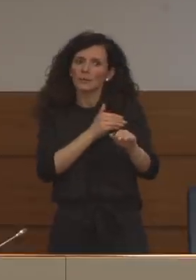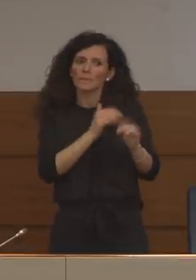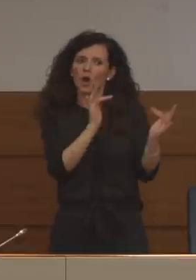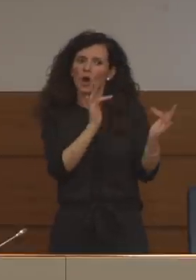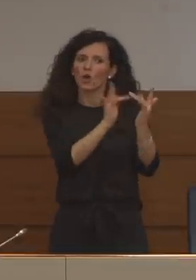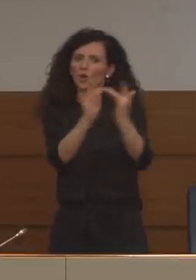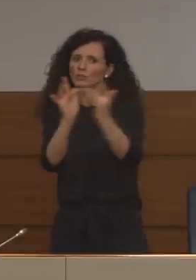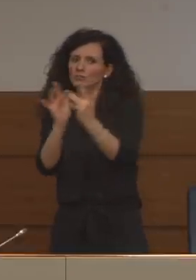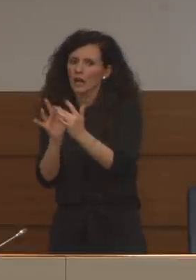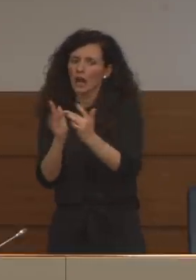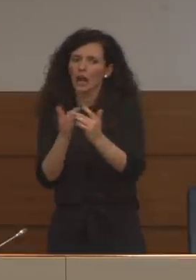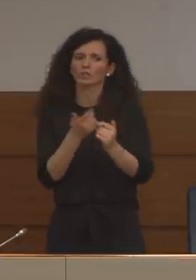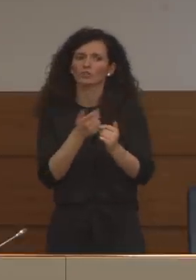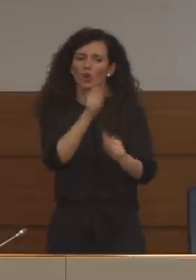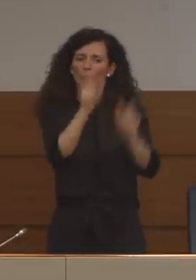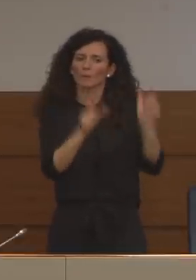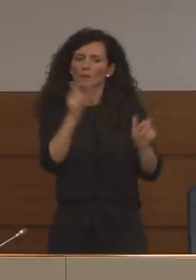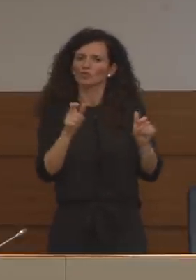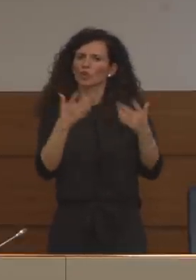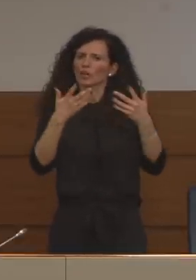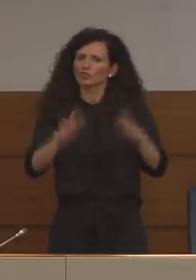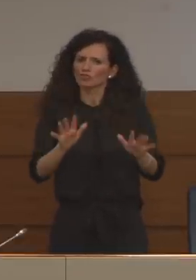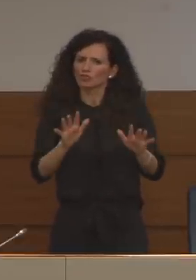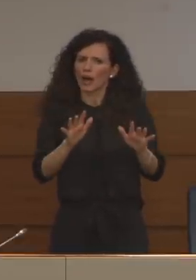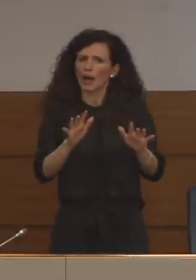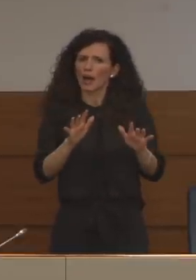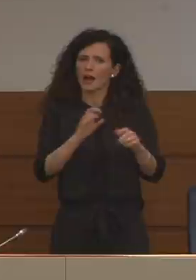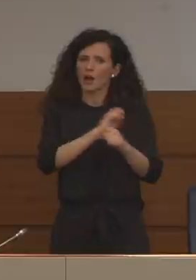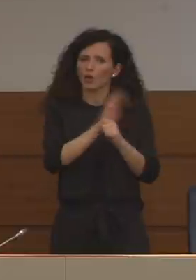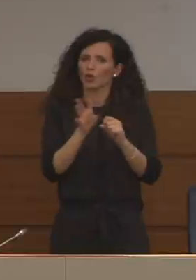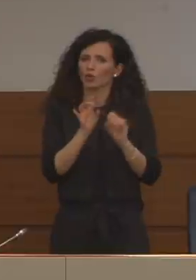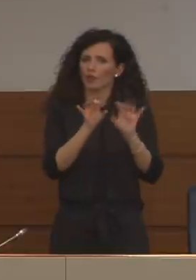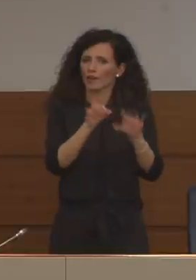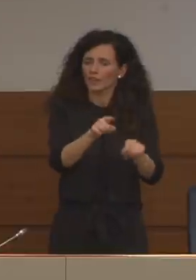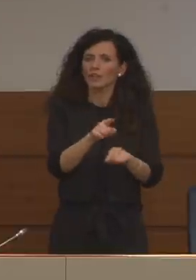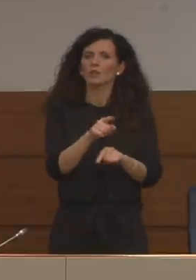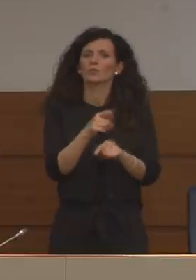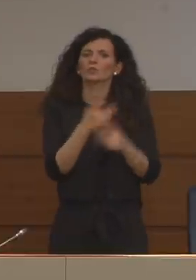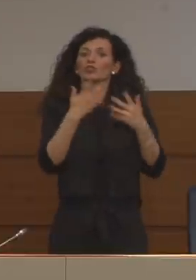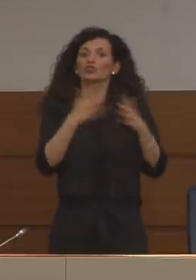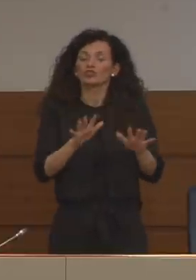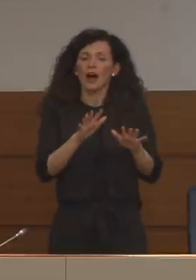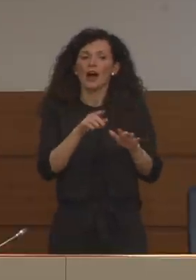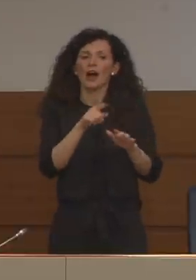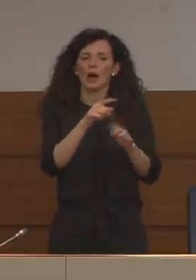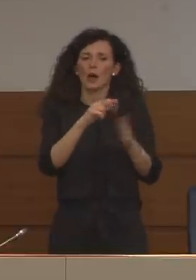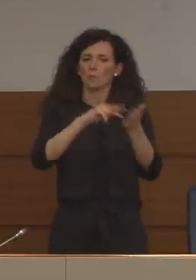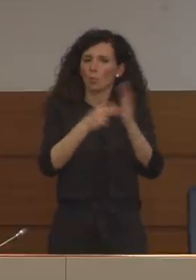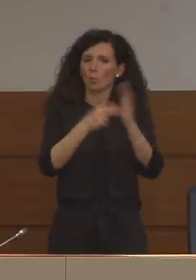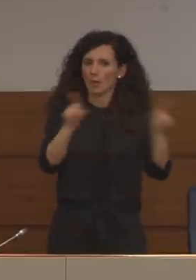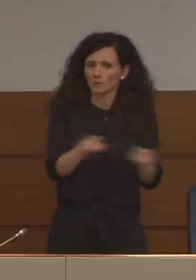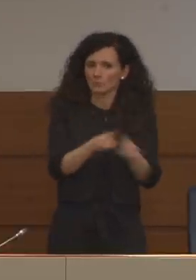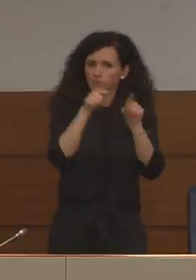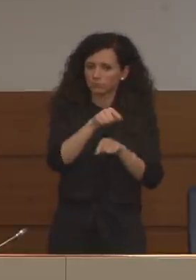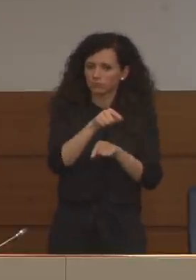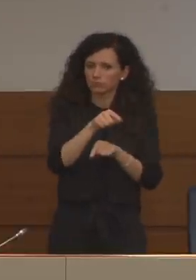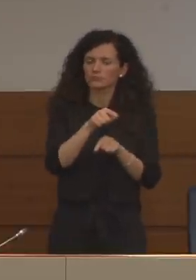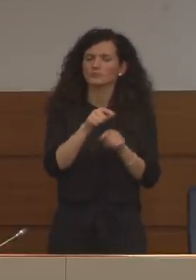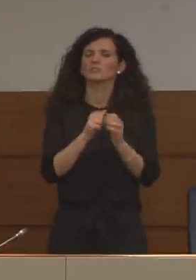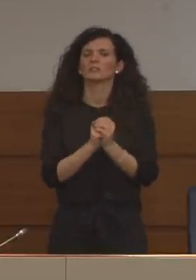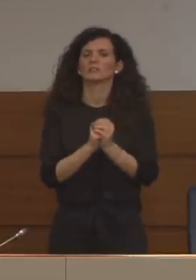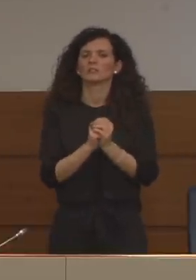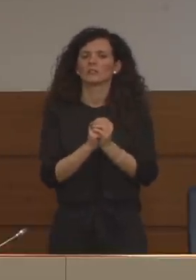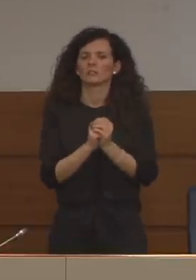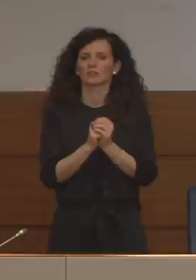sviluppato questo tipo di problema piuttosto che provengono ad aree dove c'è una